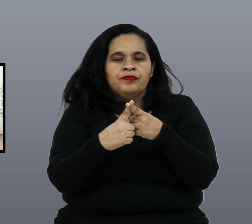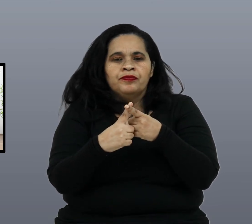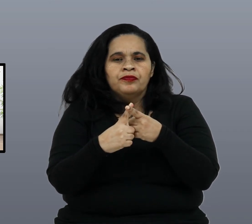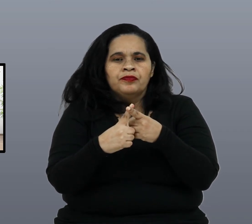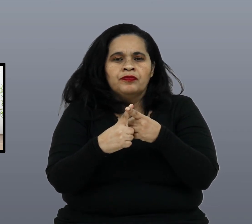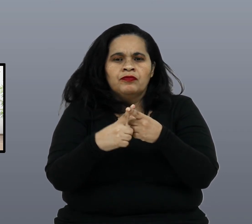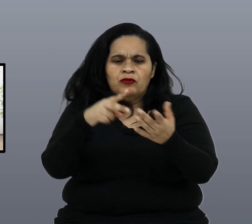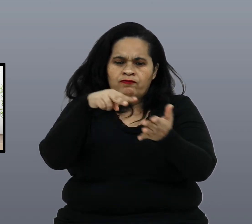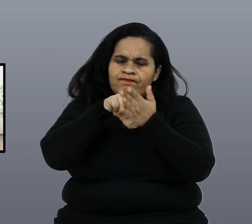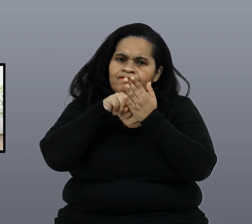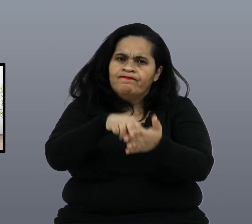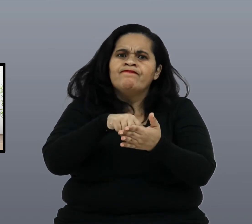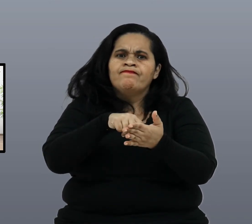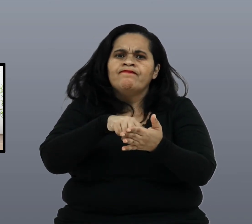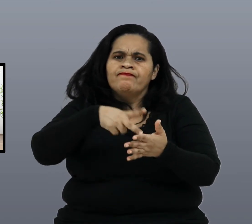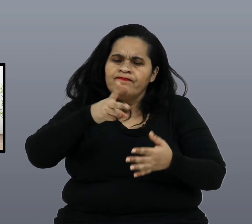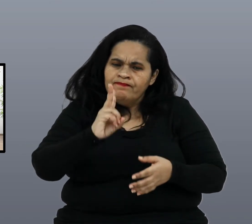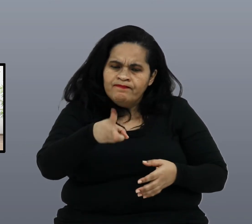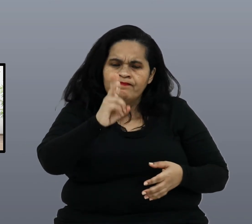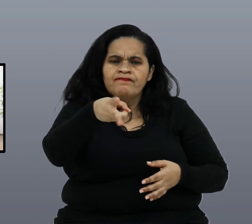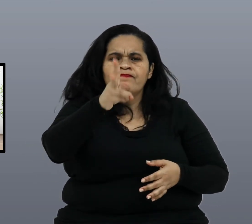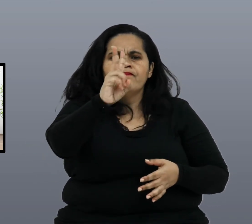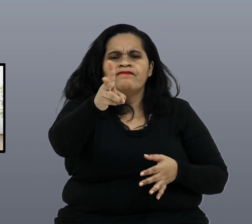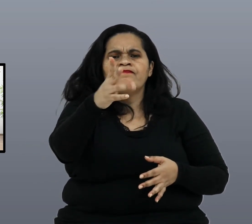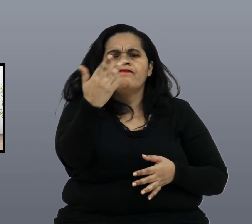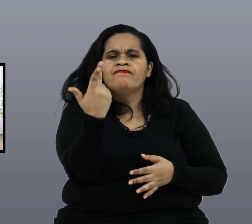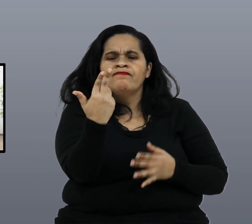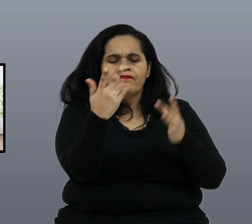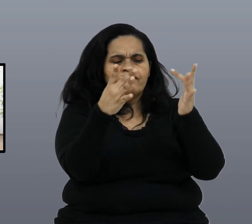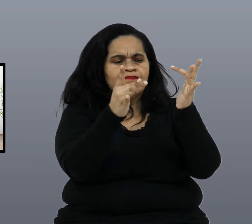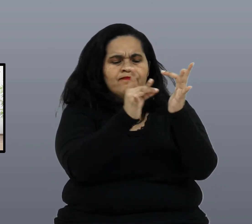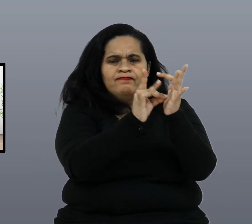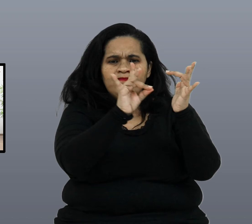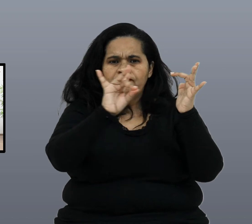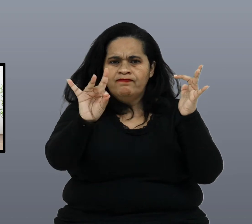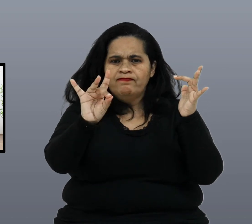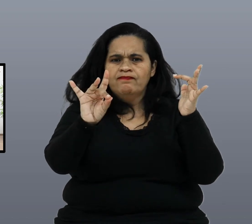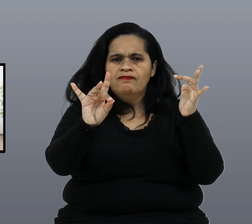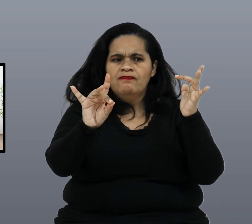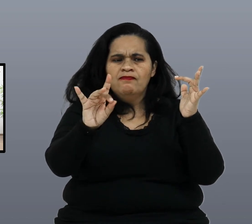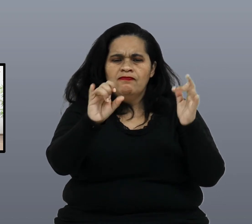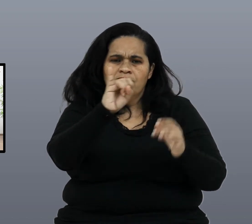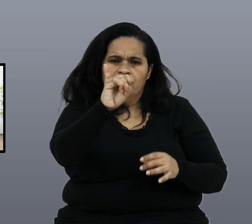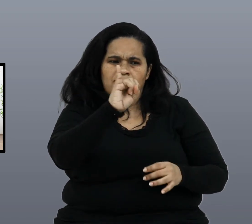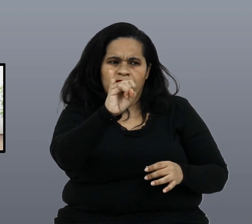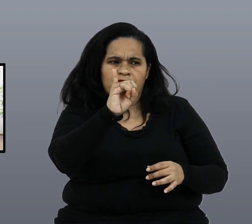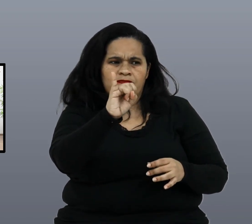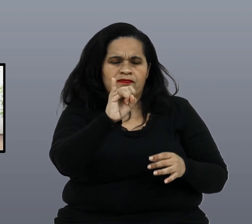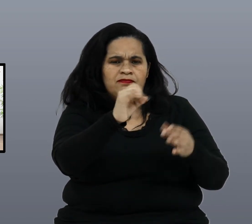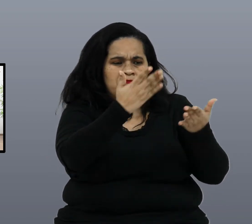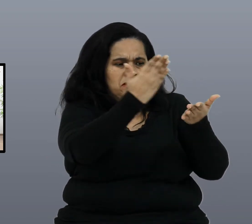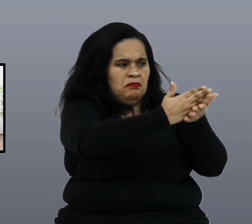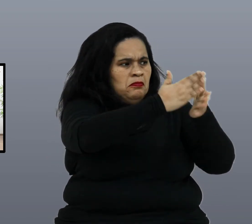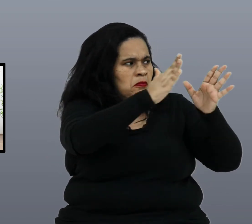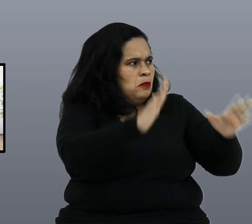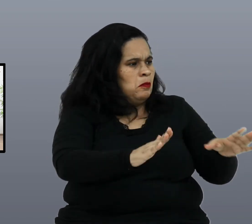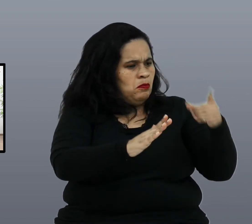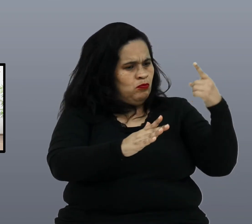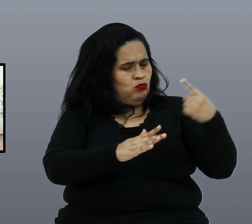vão se interpor, vão se... cai um, levanta o outro, vários